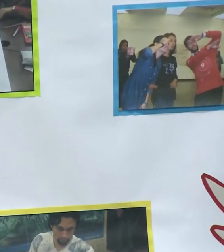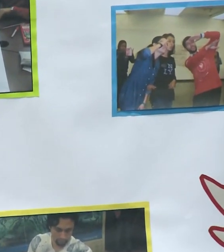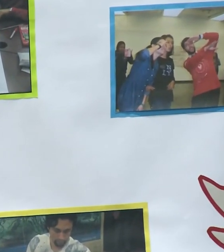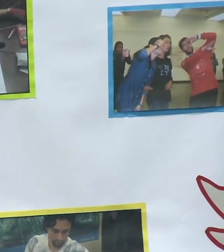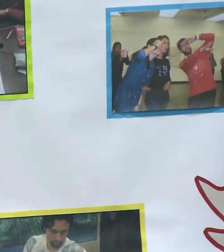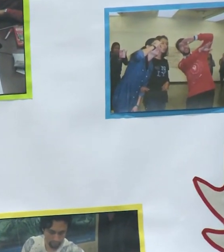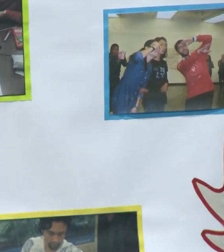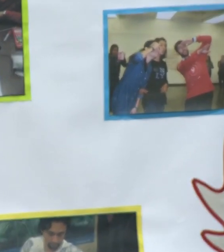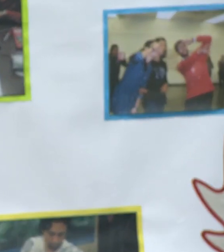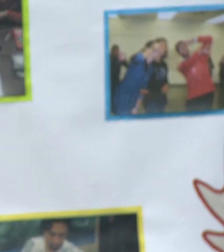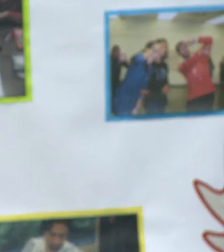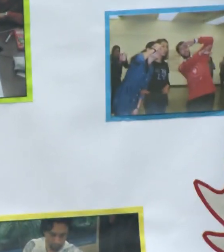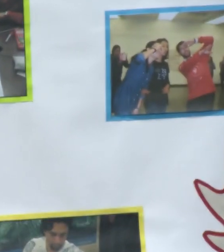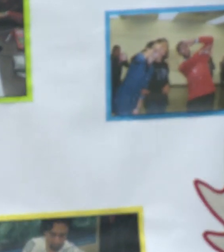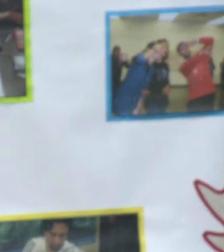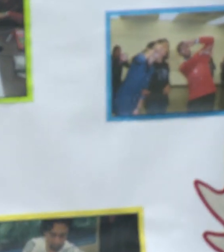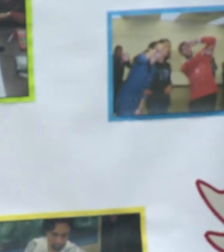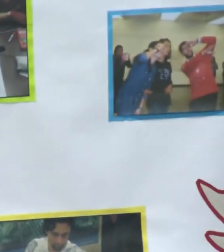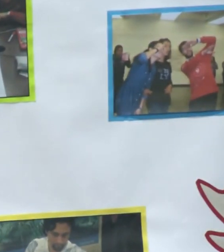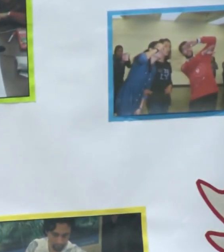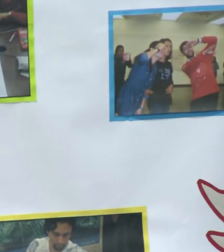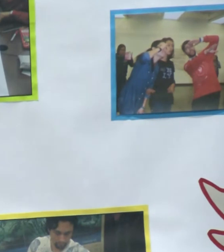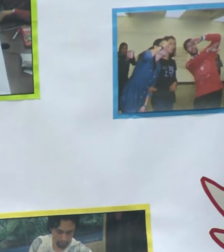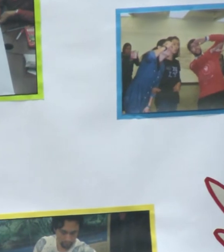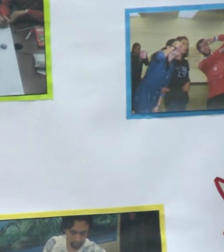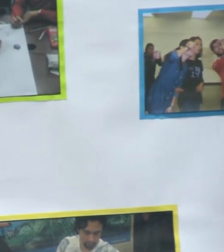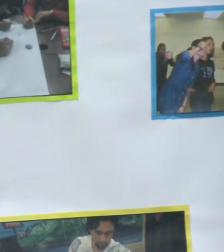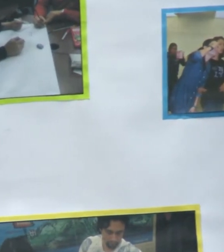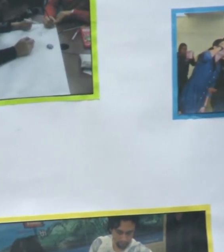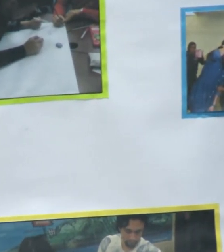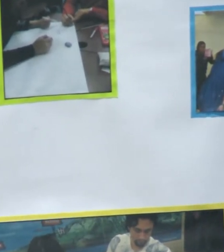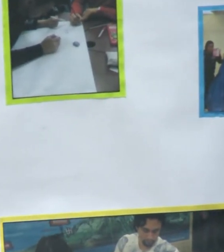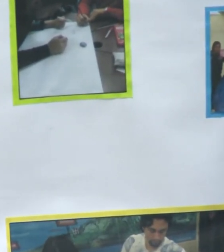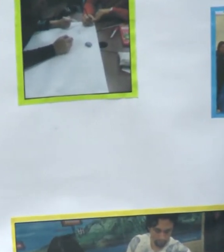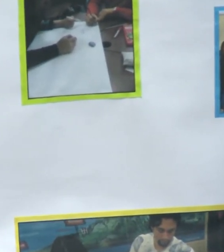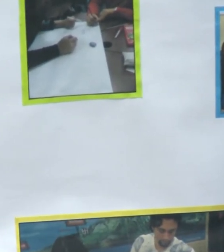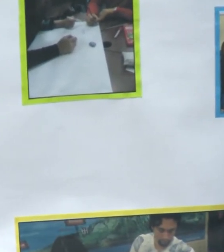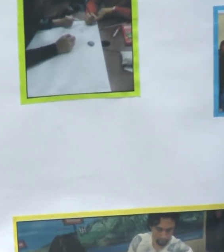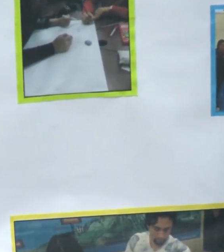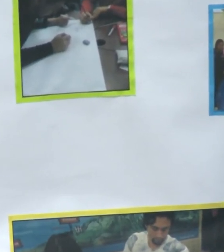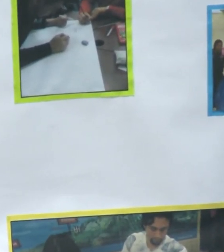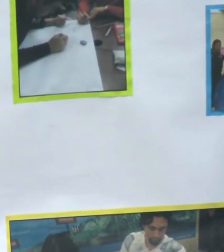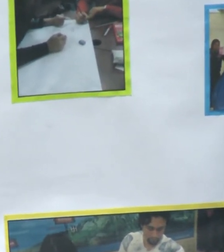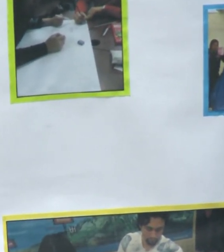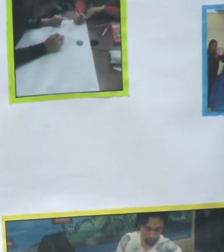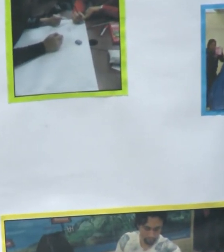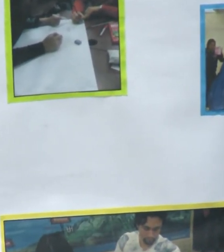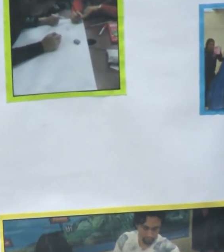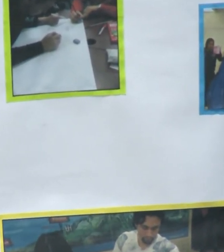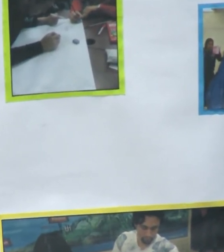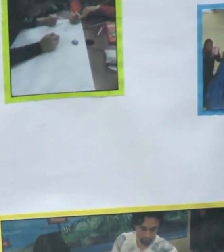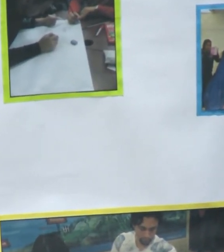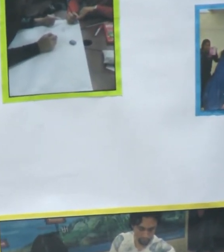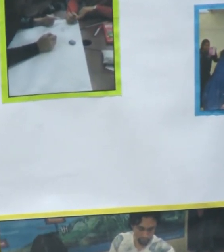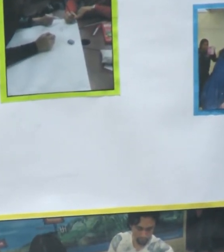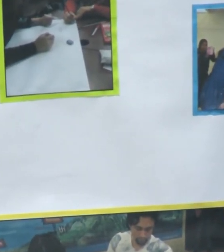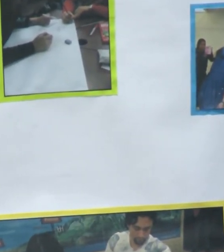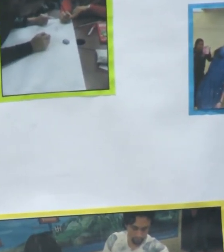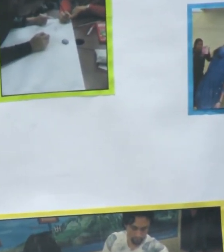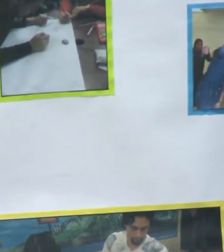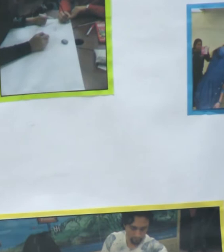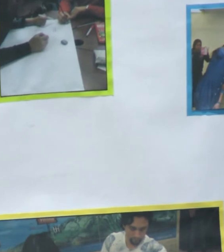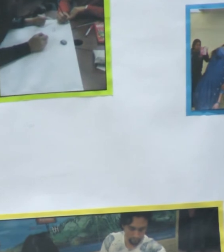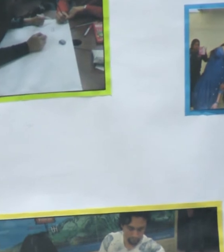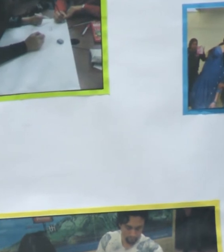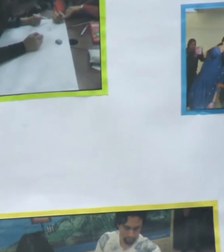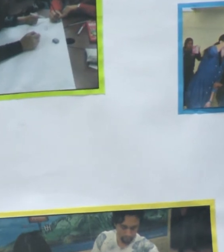con discapacidad visual. Entonces, el mediador dijo, podríamos retomar como la altura de su papá, si la altura